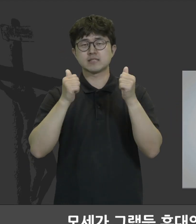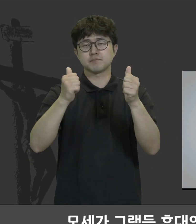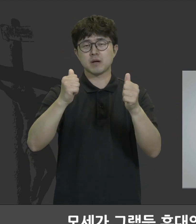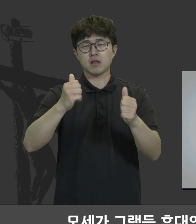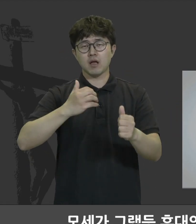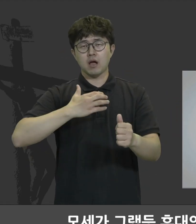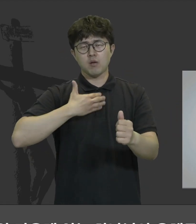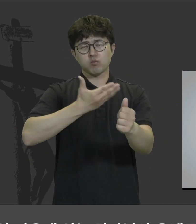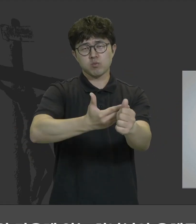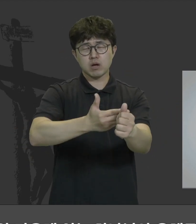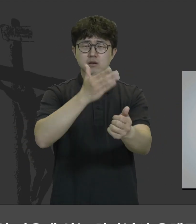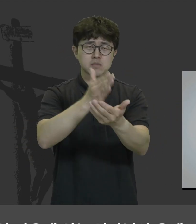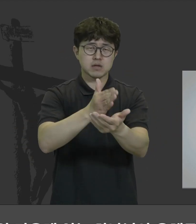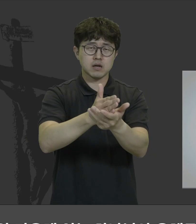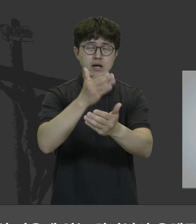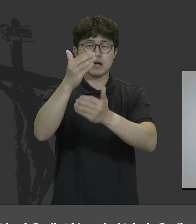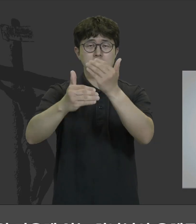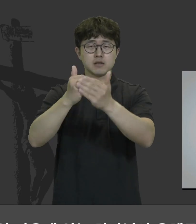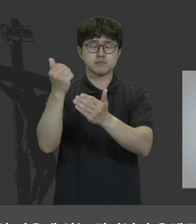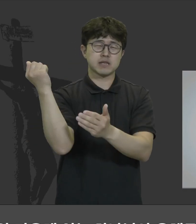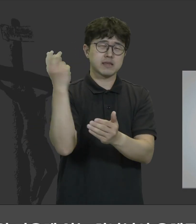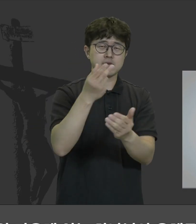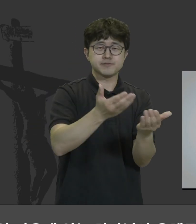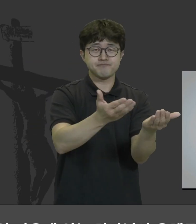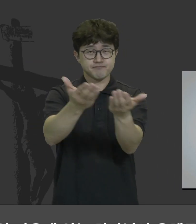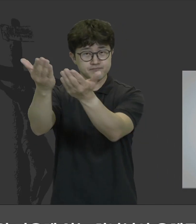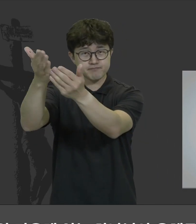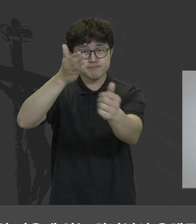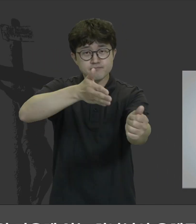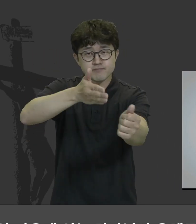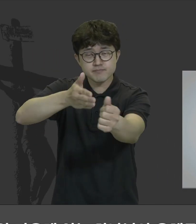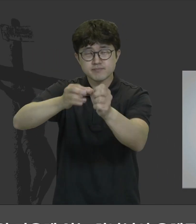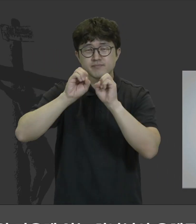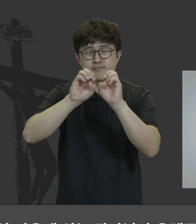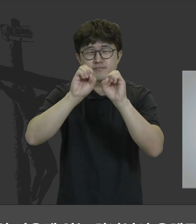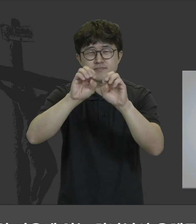경고하면서 언약 가운데 있는 하나님의 은혜로 돌아오도록 인도했습니다.